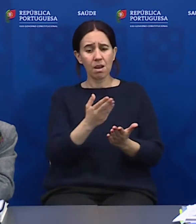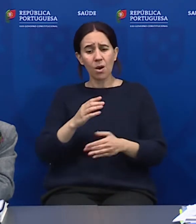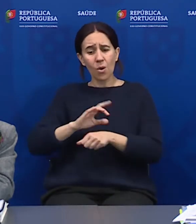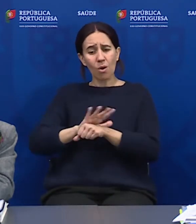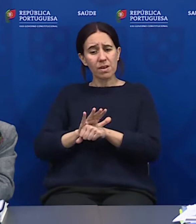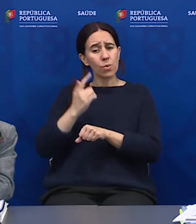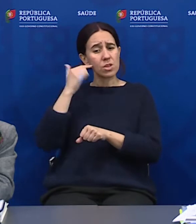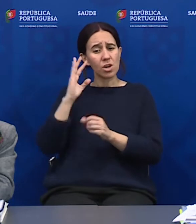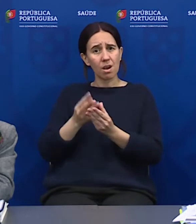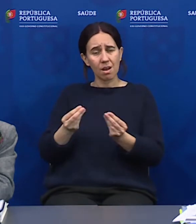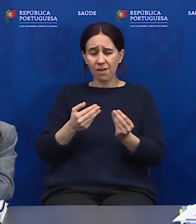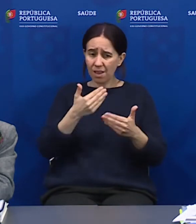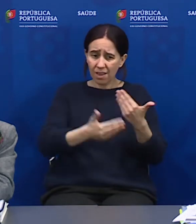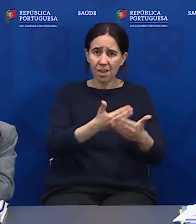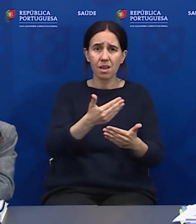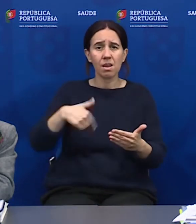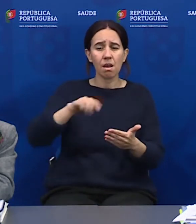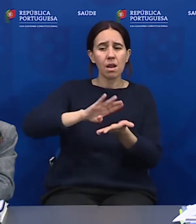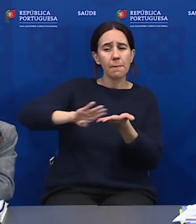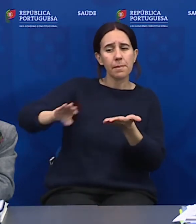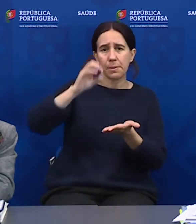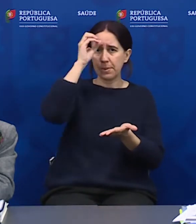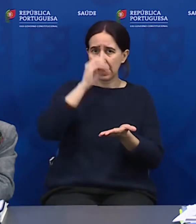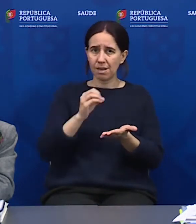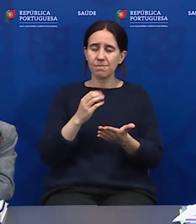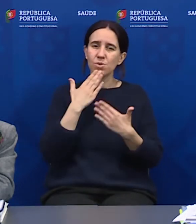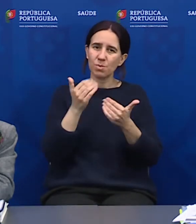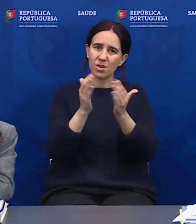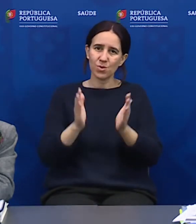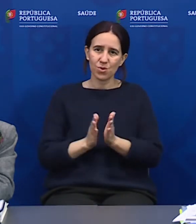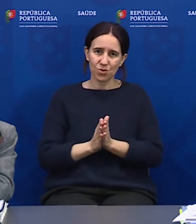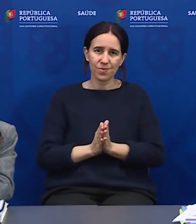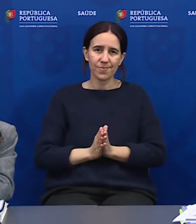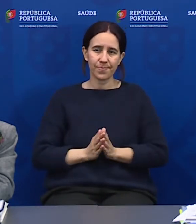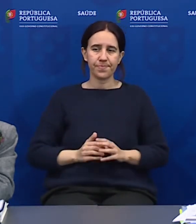Covid e continuará a não deixar ninguém para trás. Muito obrigado a todos.